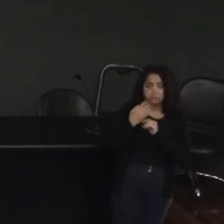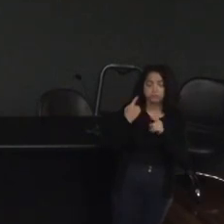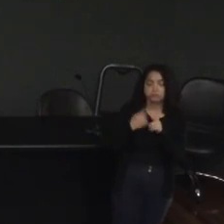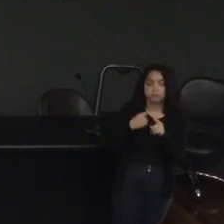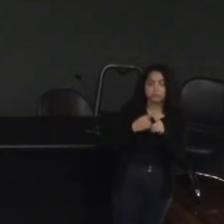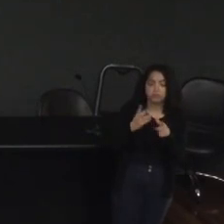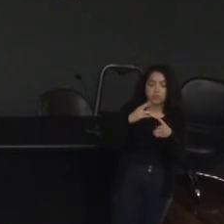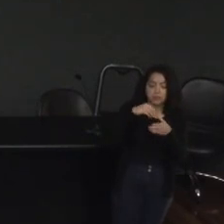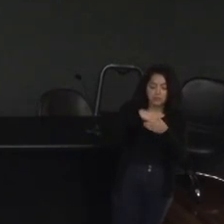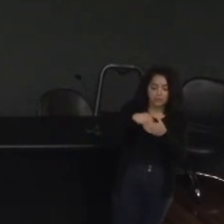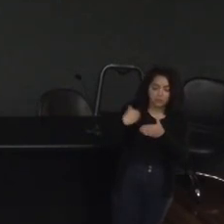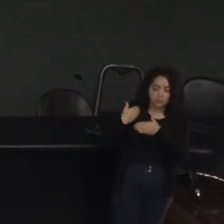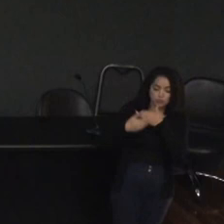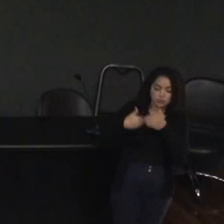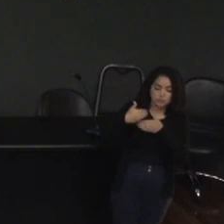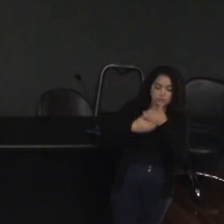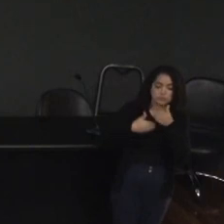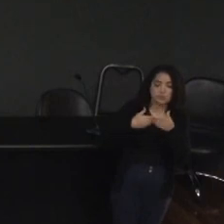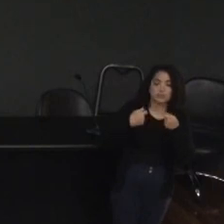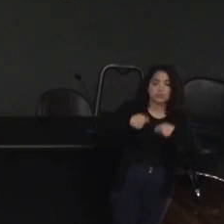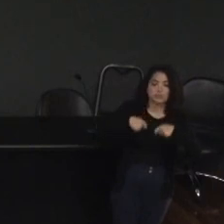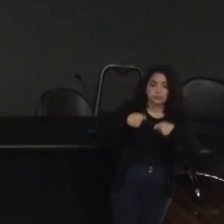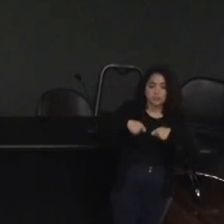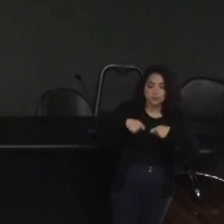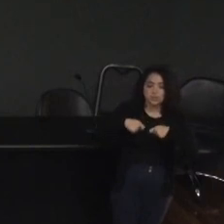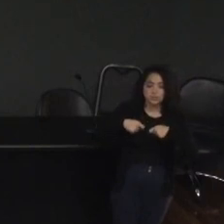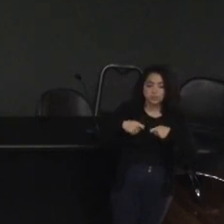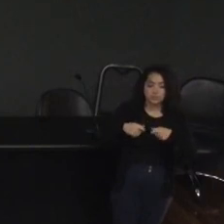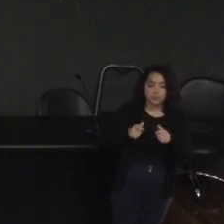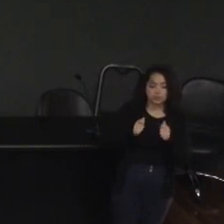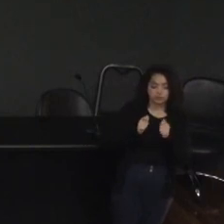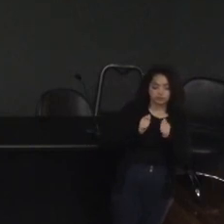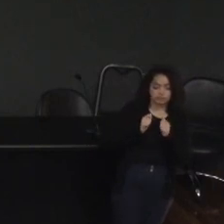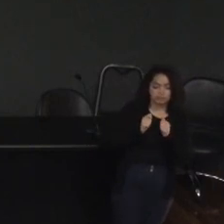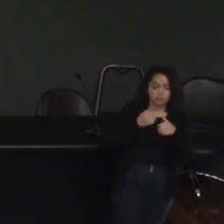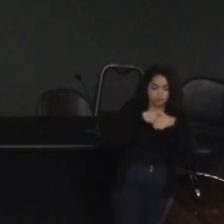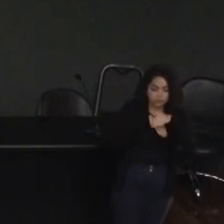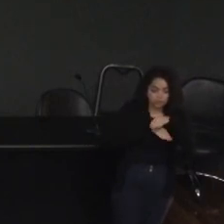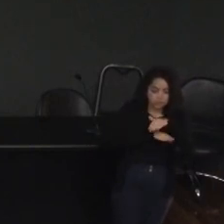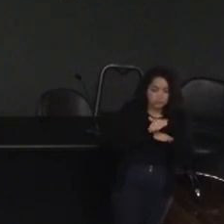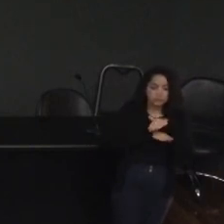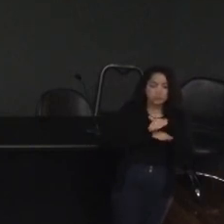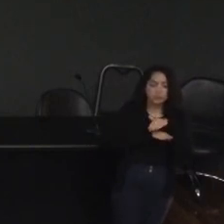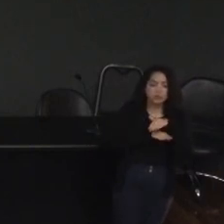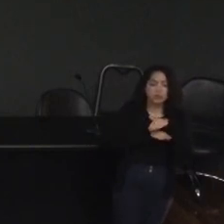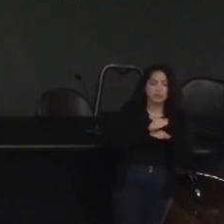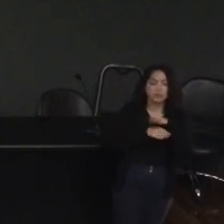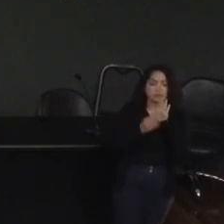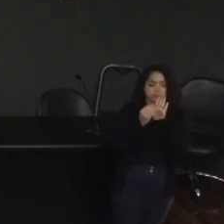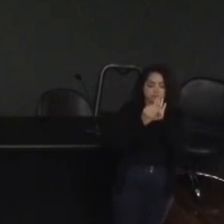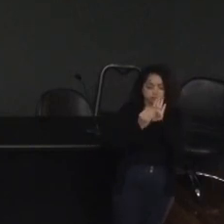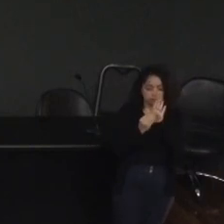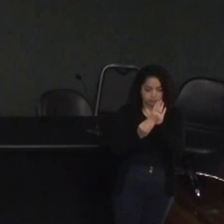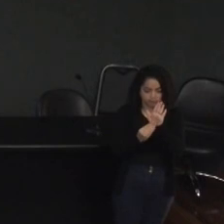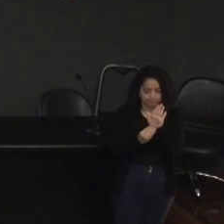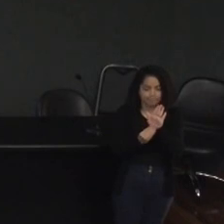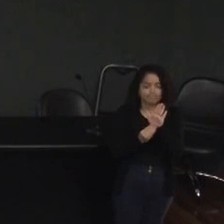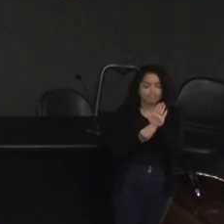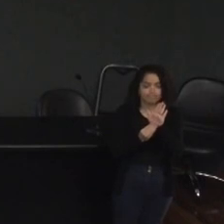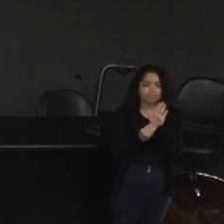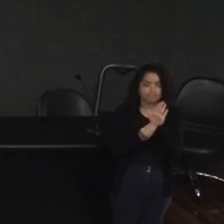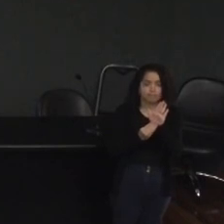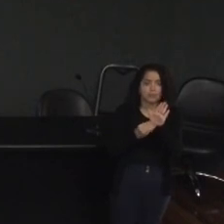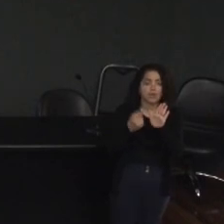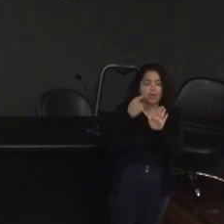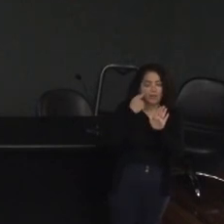tem dentro do ciclo de vida a necessidade de retenção e não descarte você coloca isso no ciclo de vida então é aqui